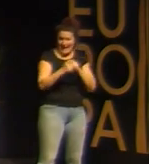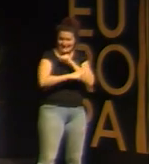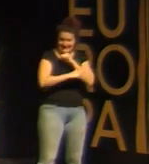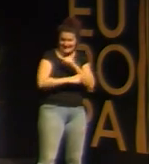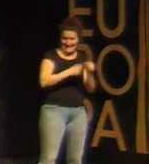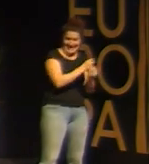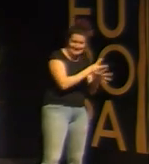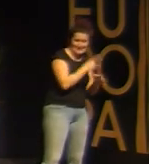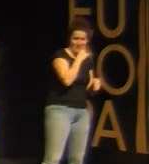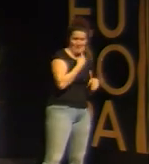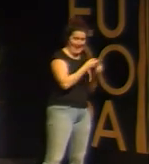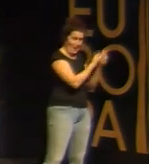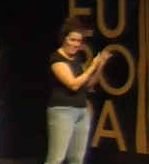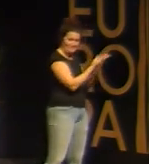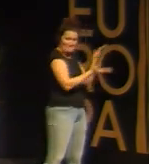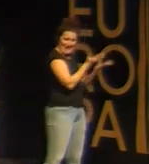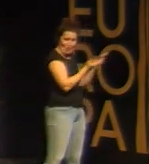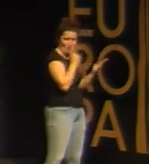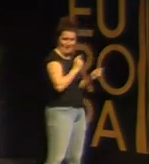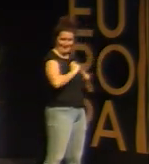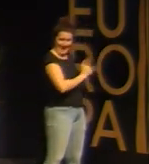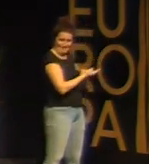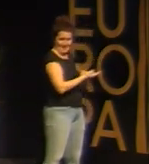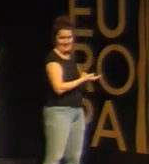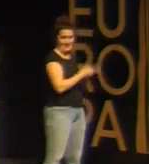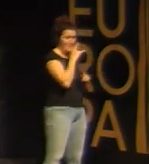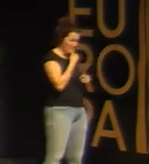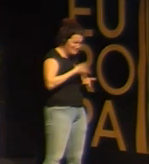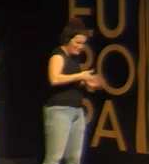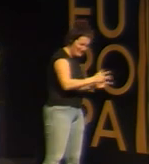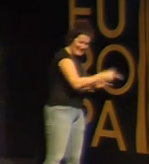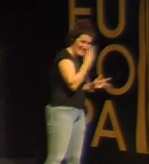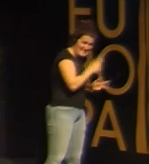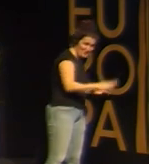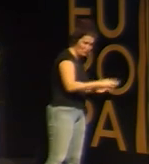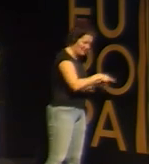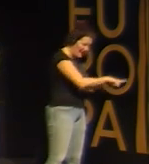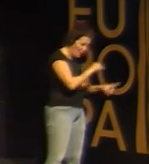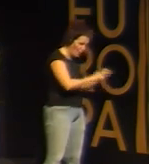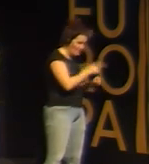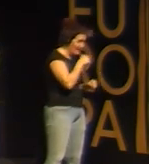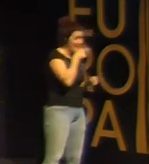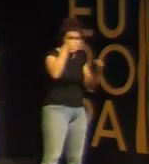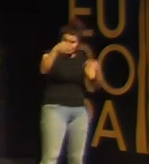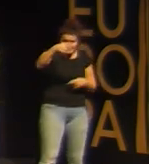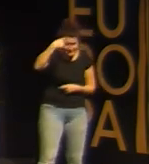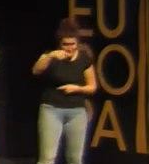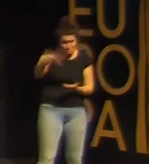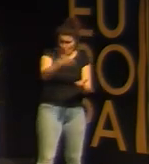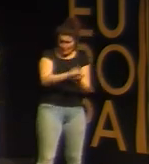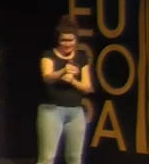me cambié el valor de las cartas vamos a permitir que nuestros peques encuentren su elemento que te vas a morir que lo sabe